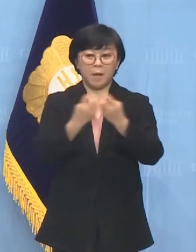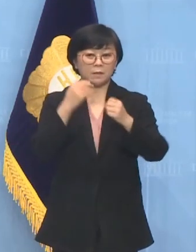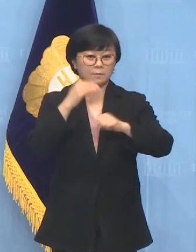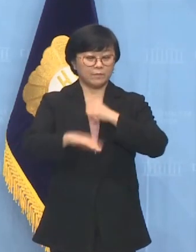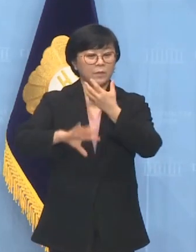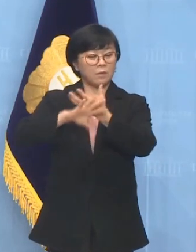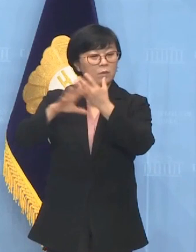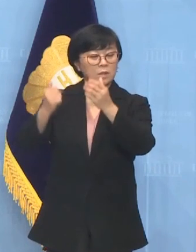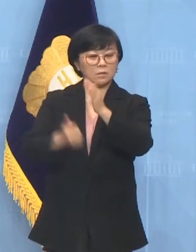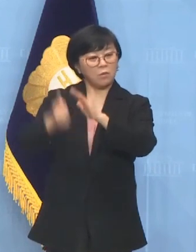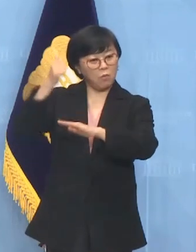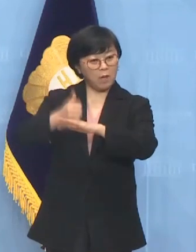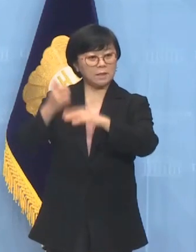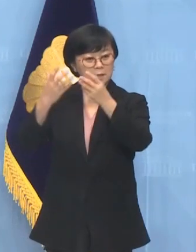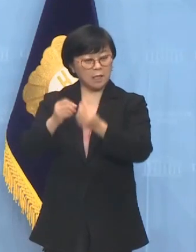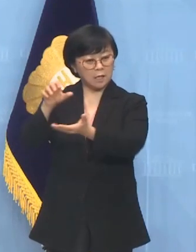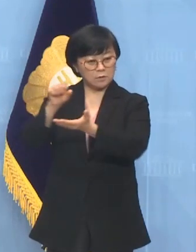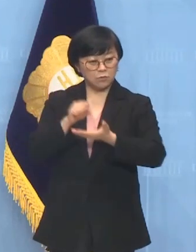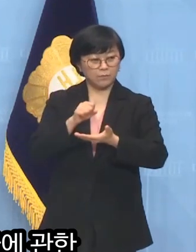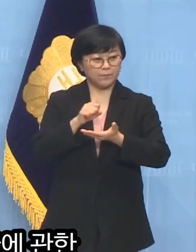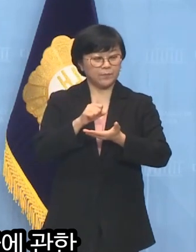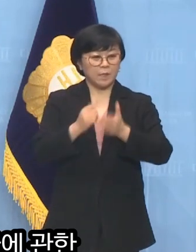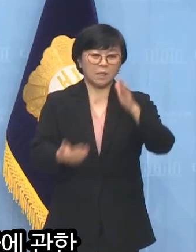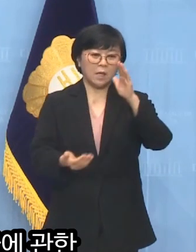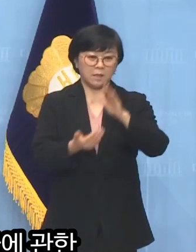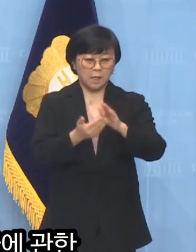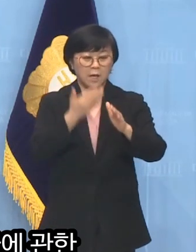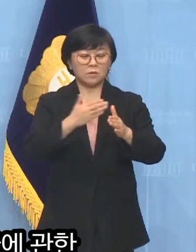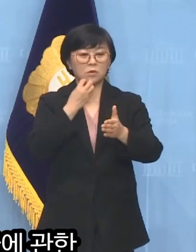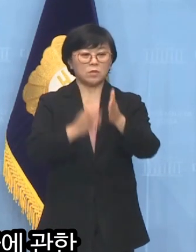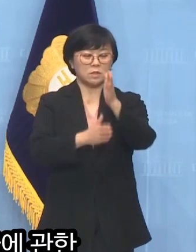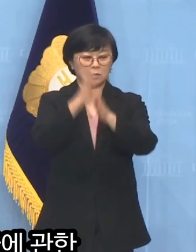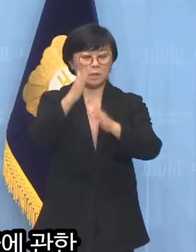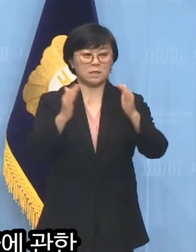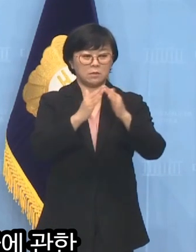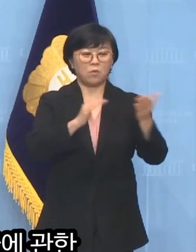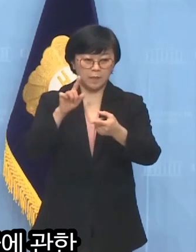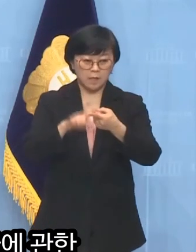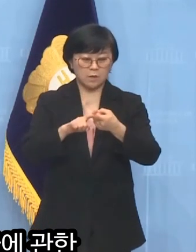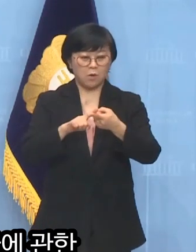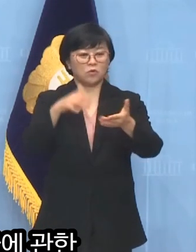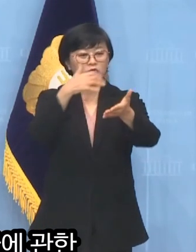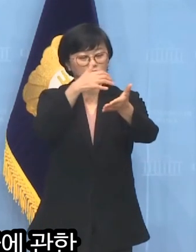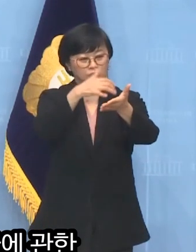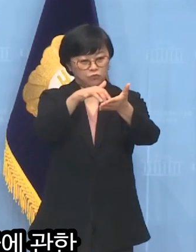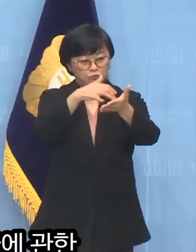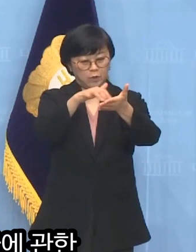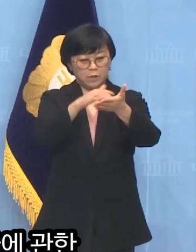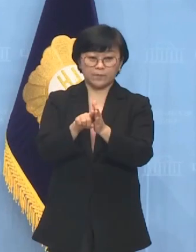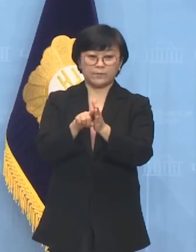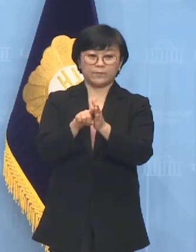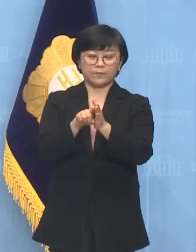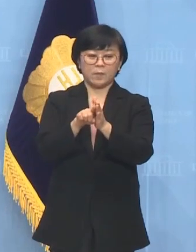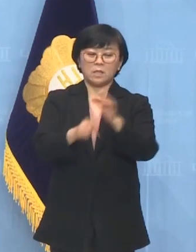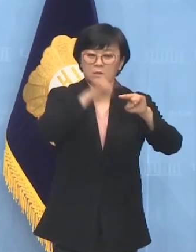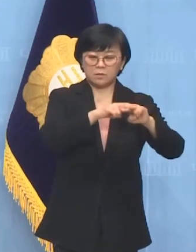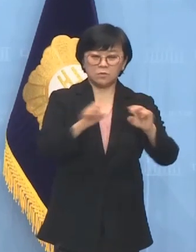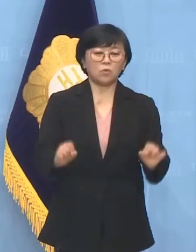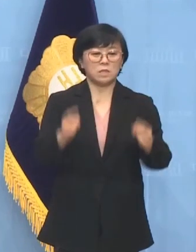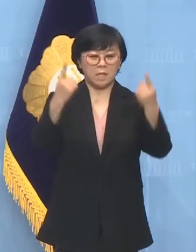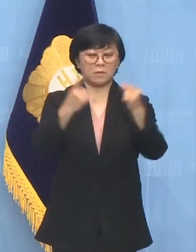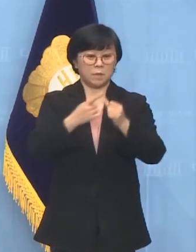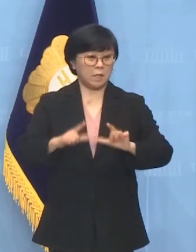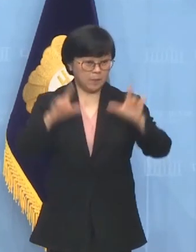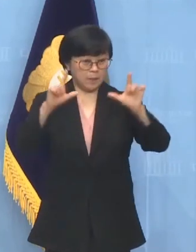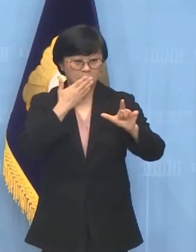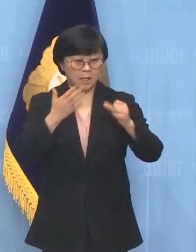그리고 외국에서 시행해서 성공한 방법을 동원해서 최대한 서울시민들의 주택 공급에 관한 수요를 충족시키기 위해서 취임하자마자